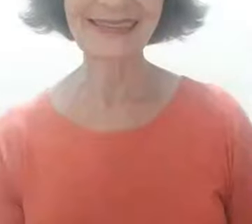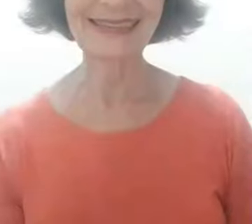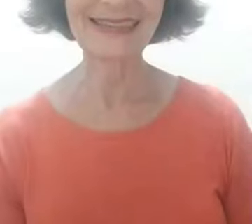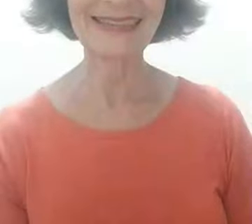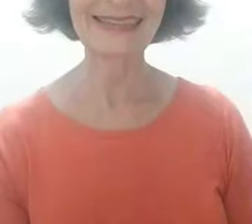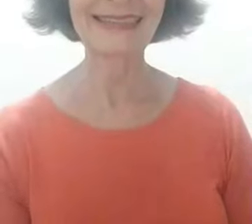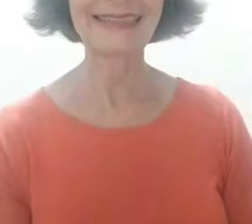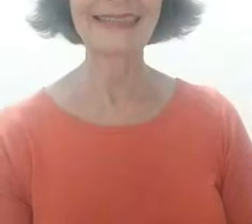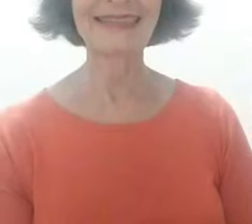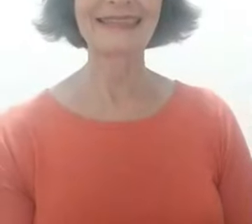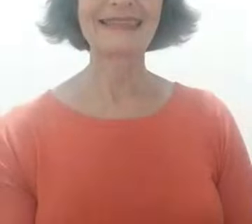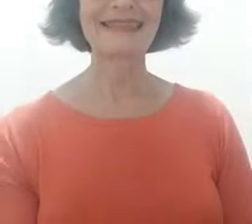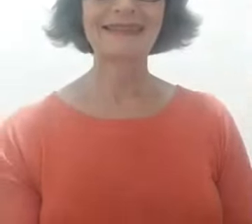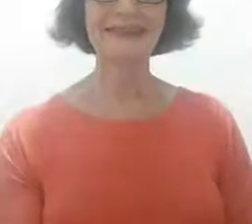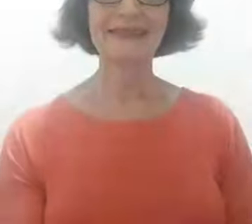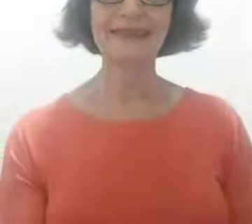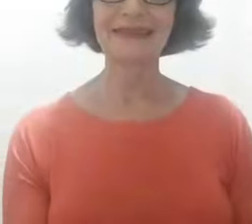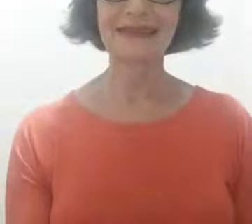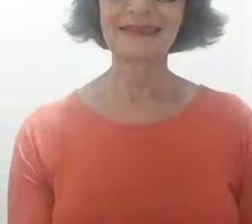bem-vinda.